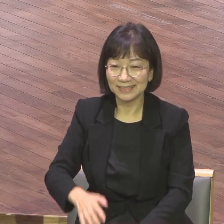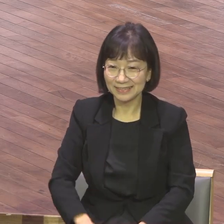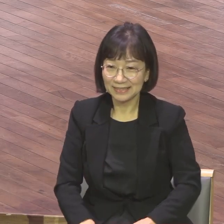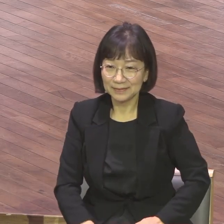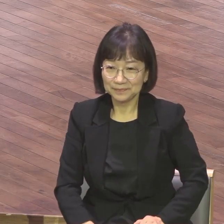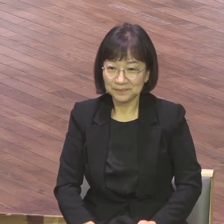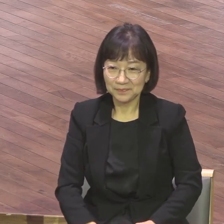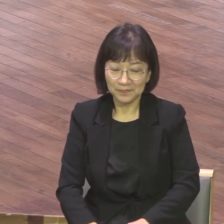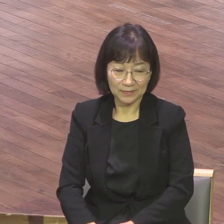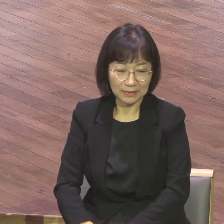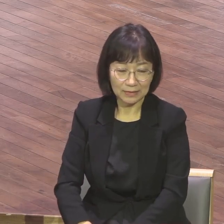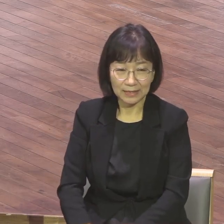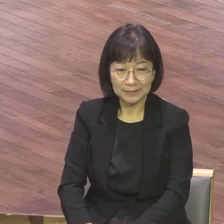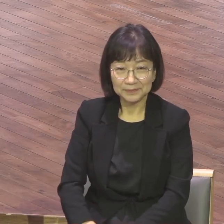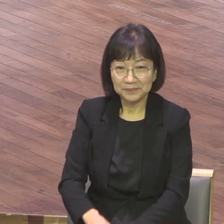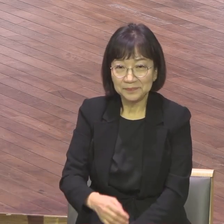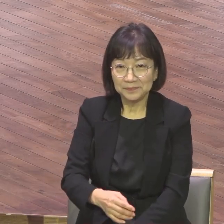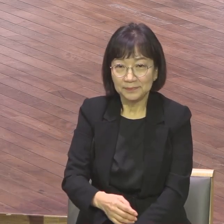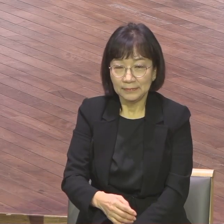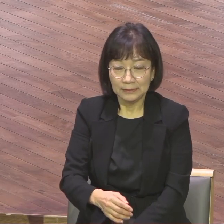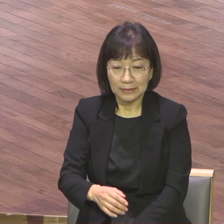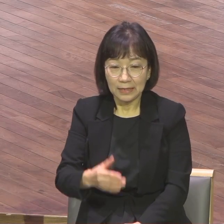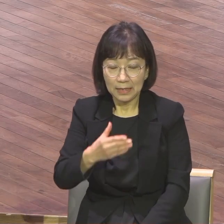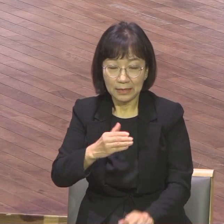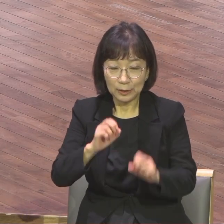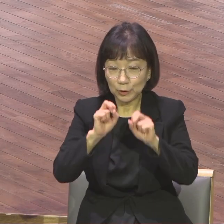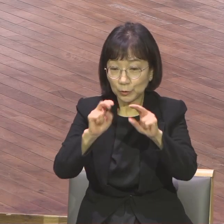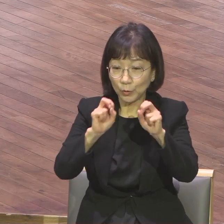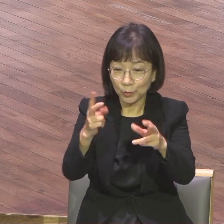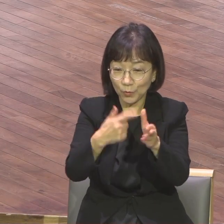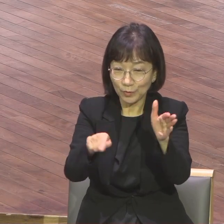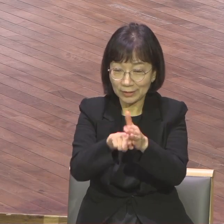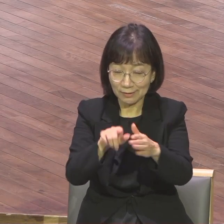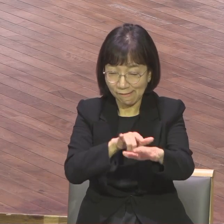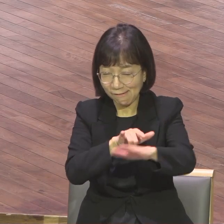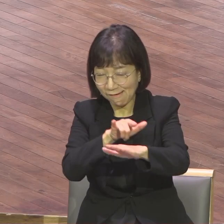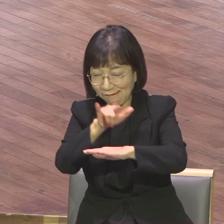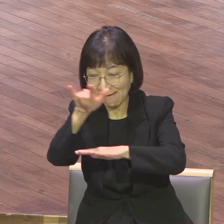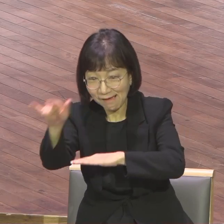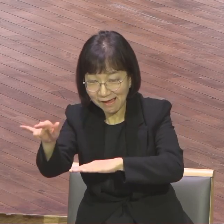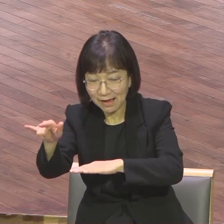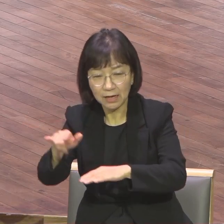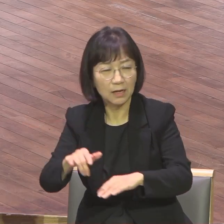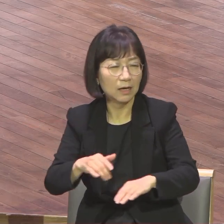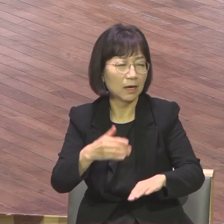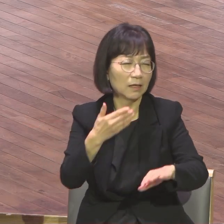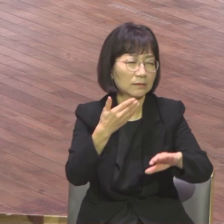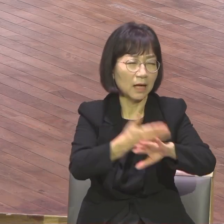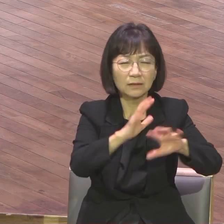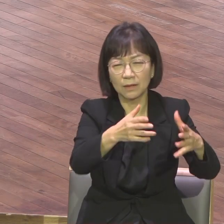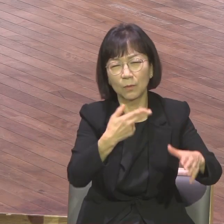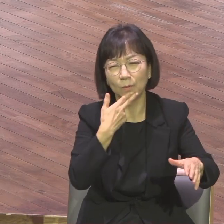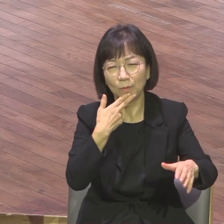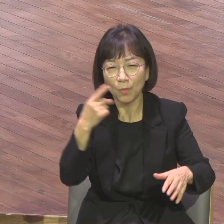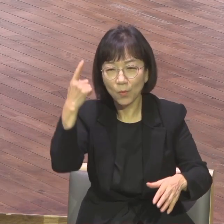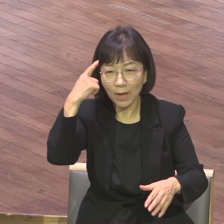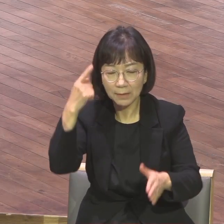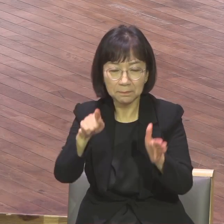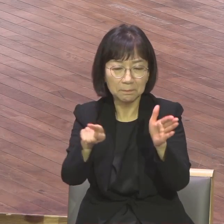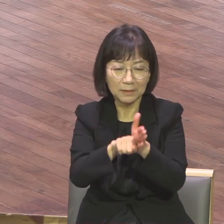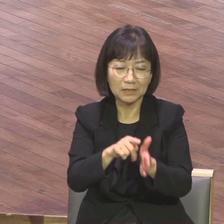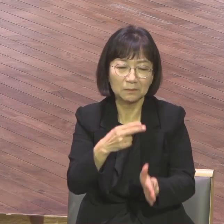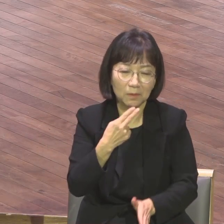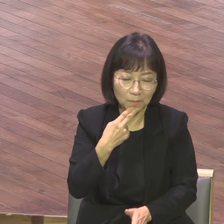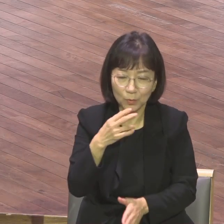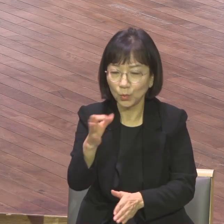해외 캠프 상상도 못합니다. 시간도 돈도 없습니다. 믿음은 없는 걸 말할 것도 없고 이런 상황